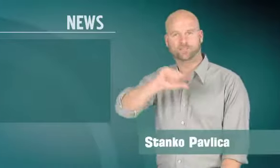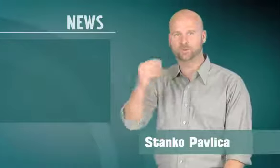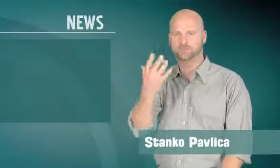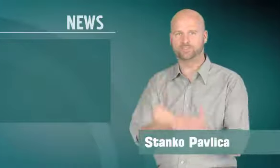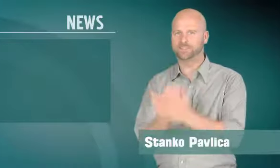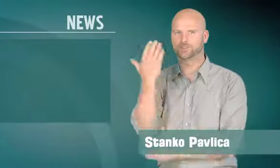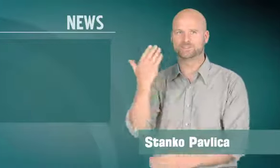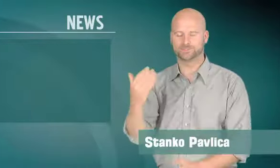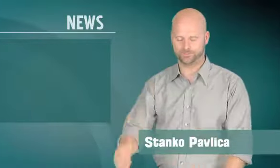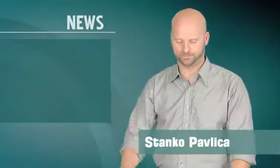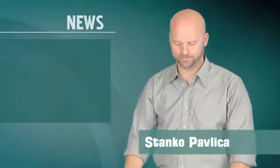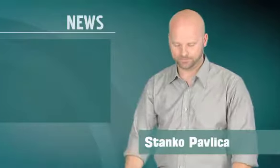Willkommen zu Focus 5 News.